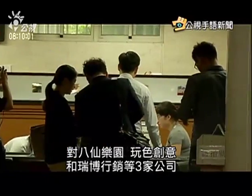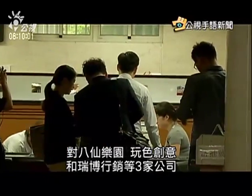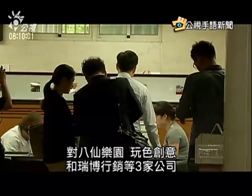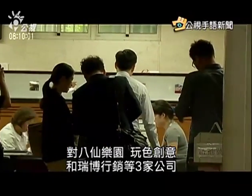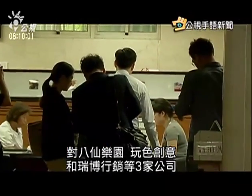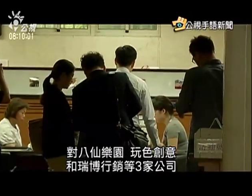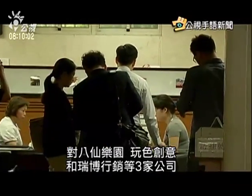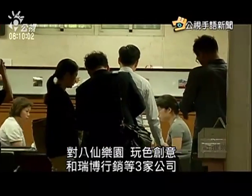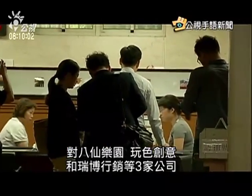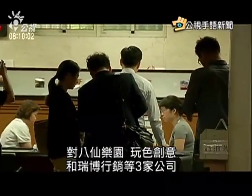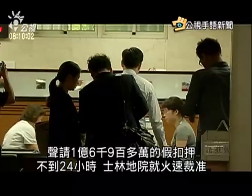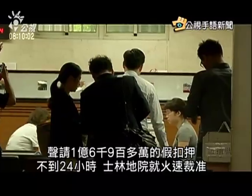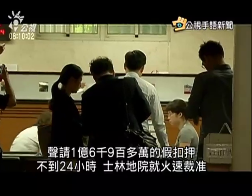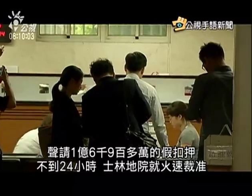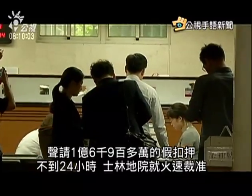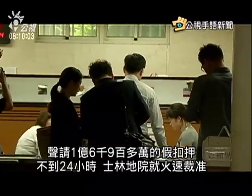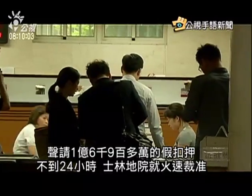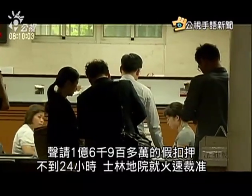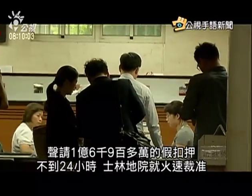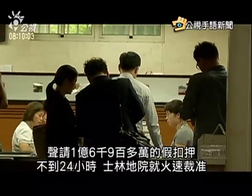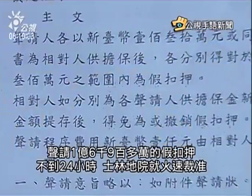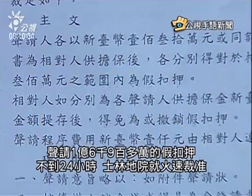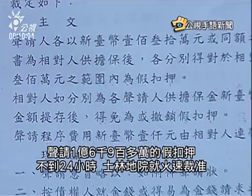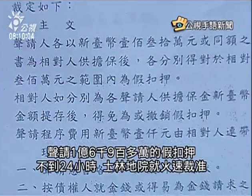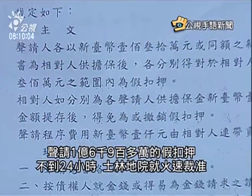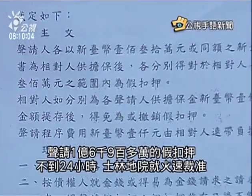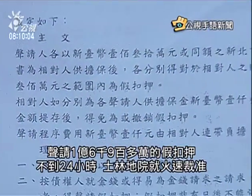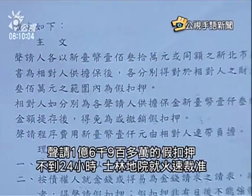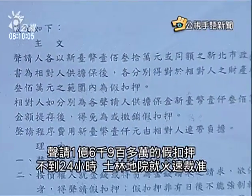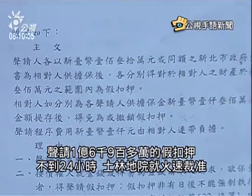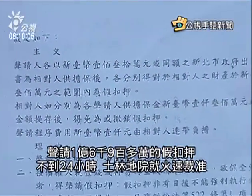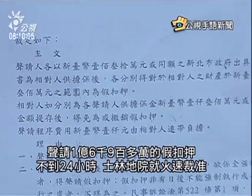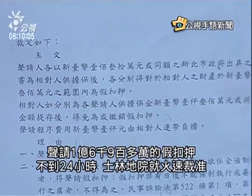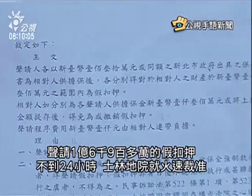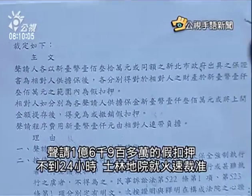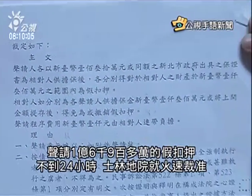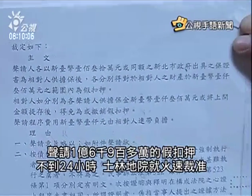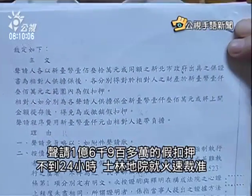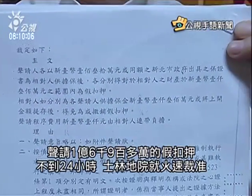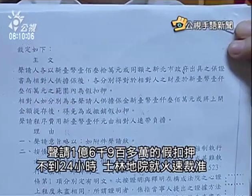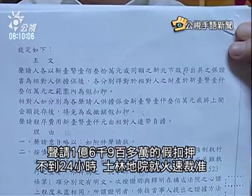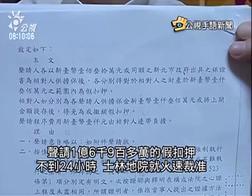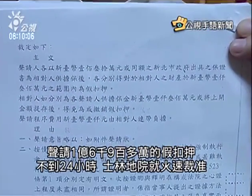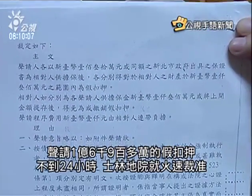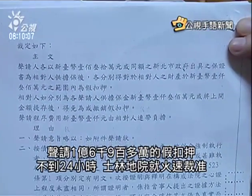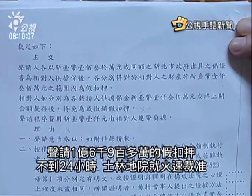3间公司申请1亿6900多万的假扣押，不到24小时，士林地院就火速裁